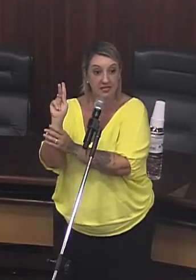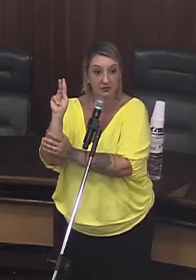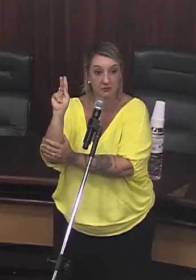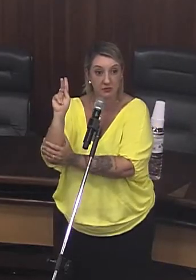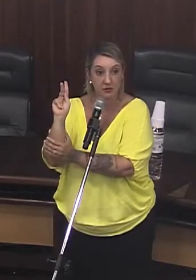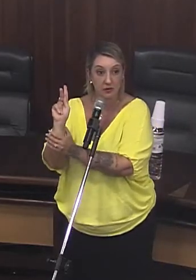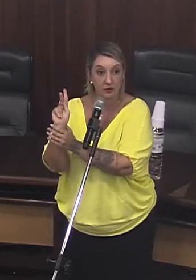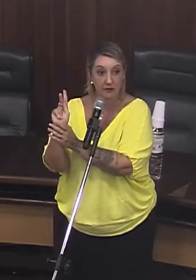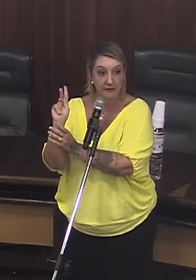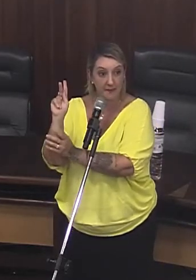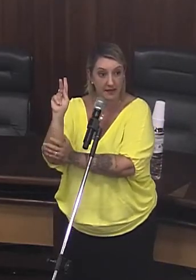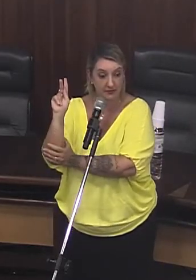fazendo o alfabeto.